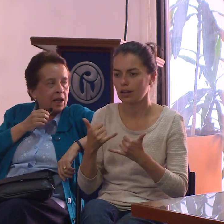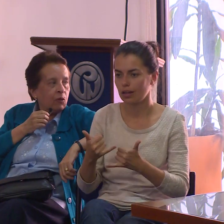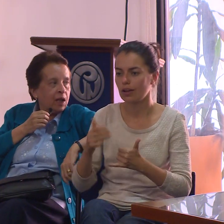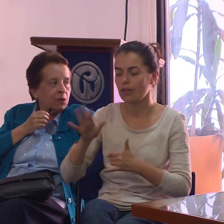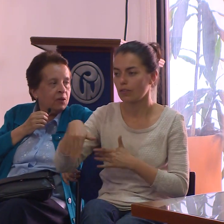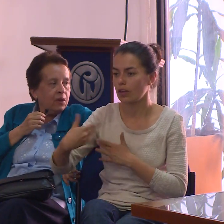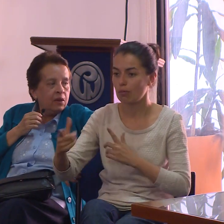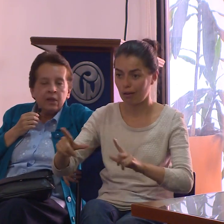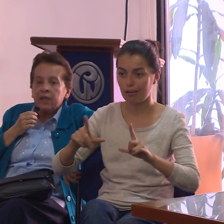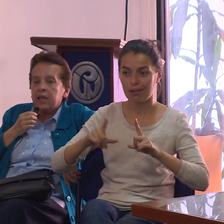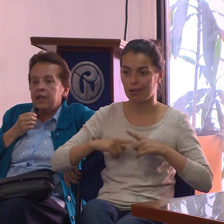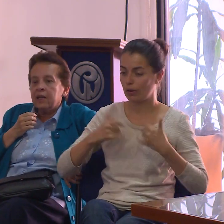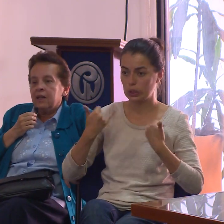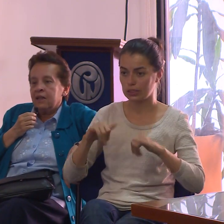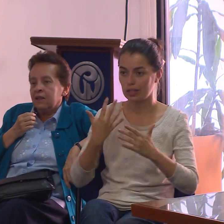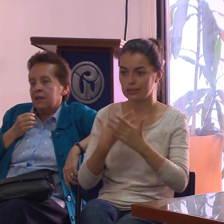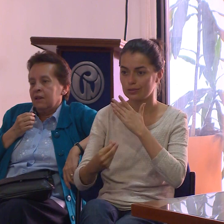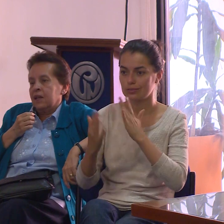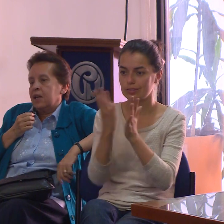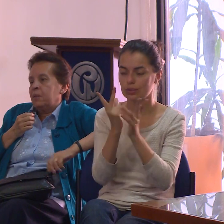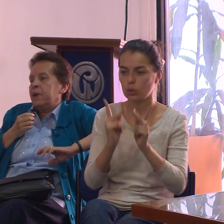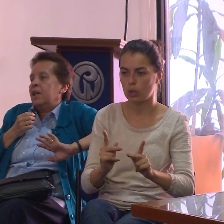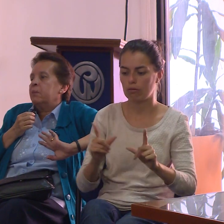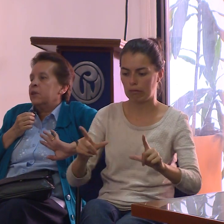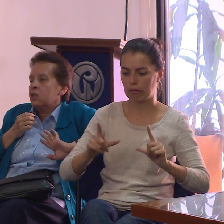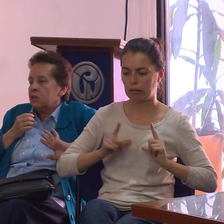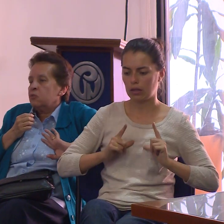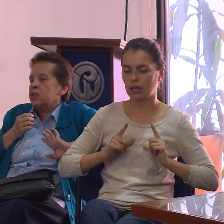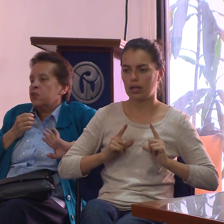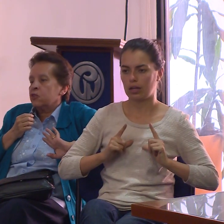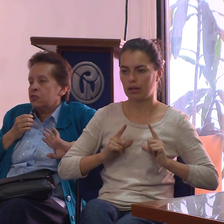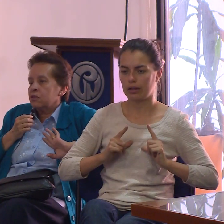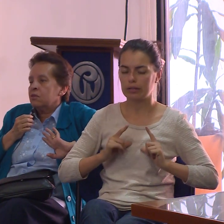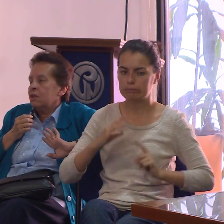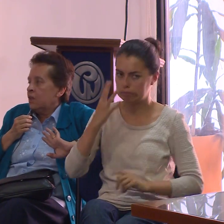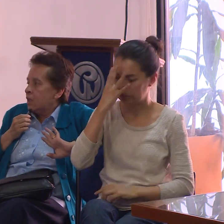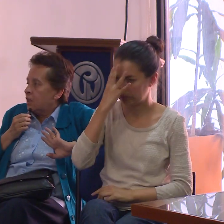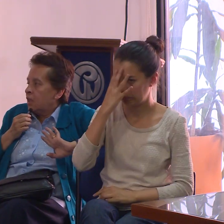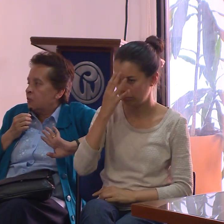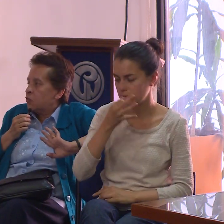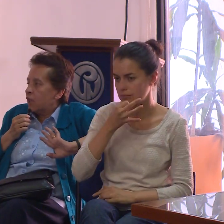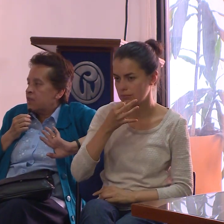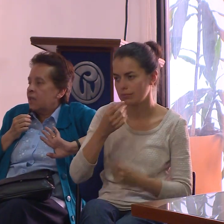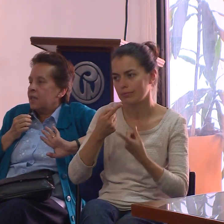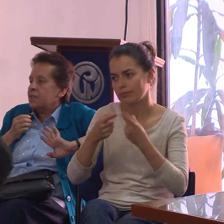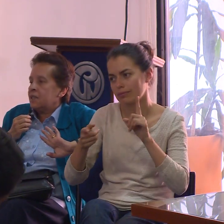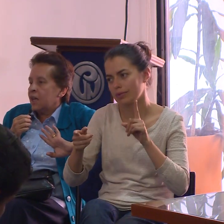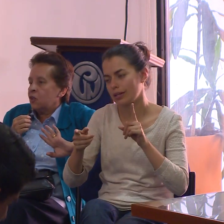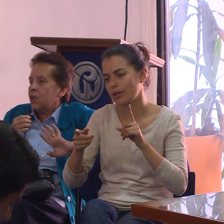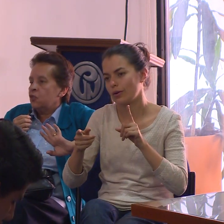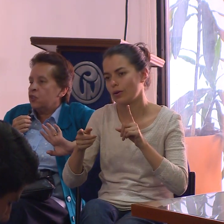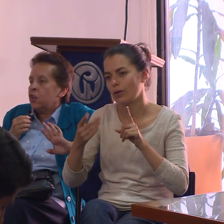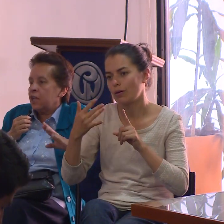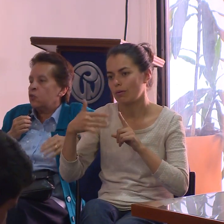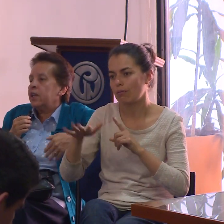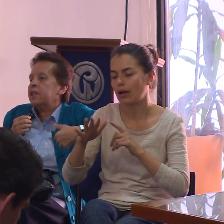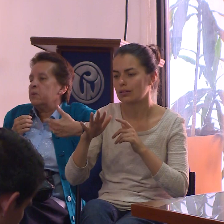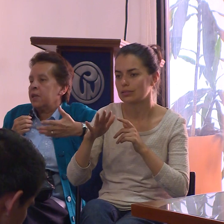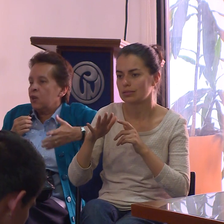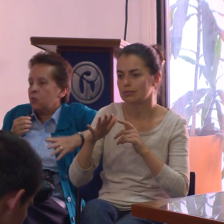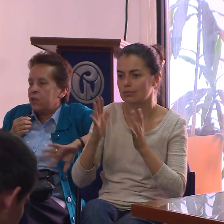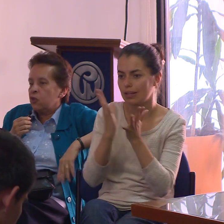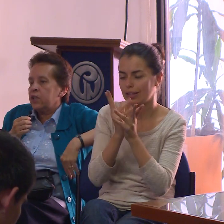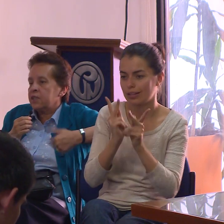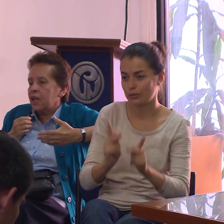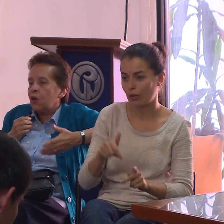chicos se han graduado, que qué pena, pero que los muchachos y las muchachas les enseñaron a los niños en la escuela y